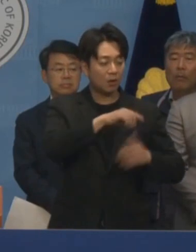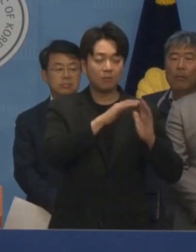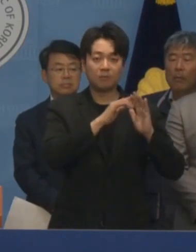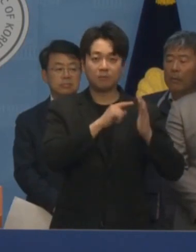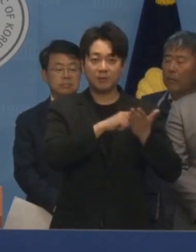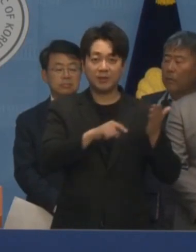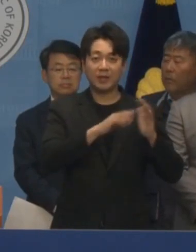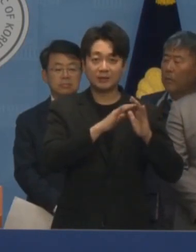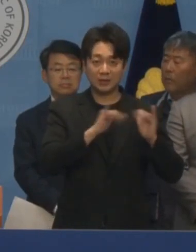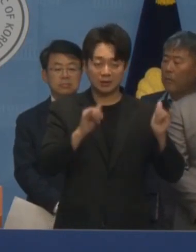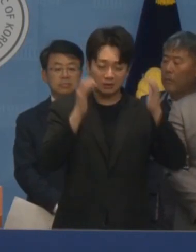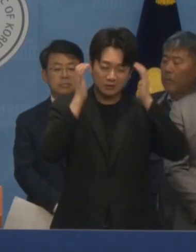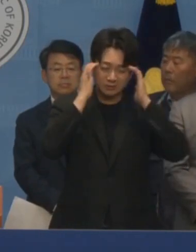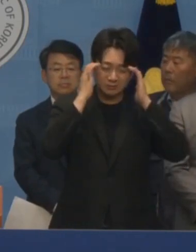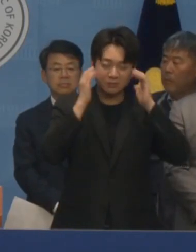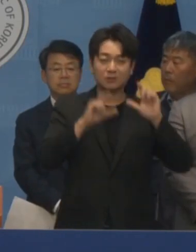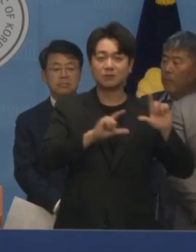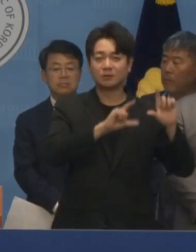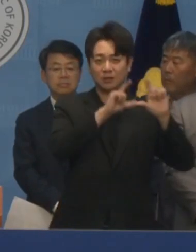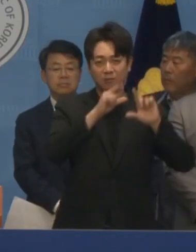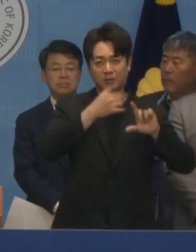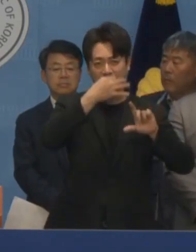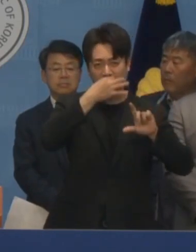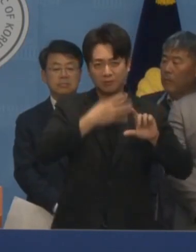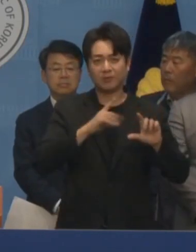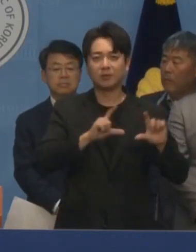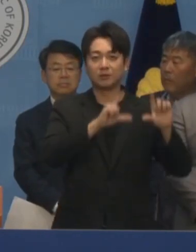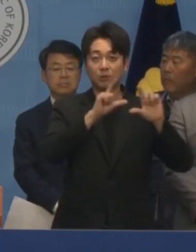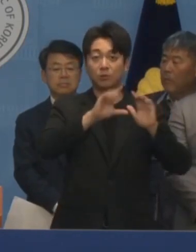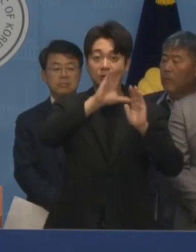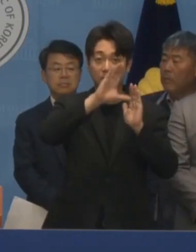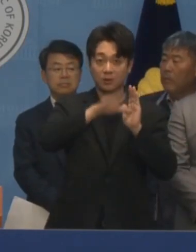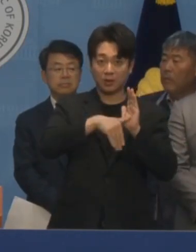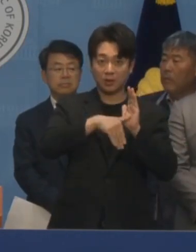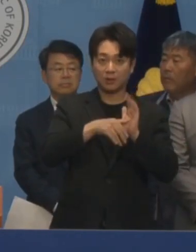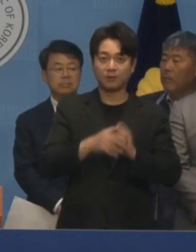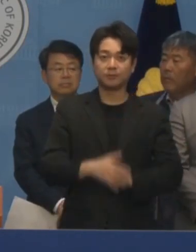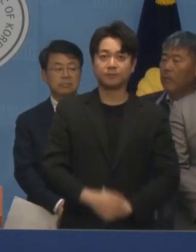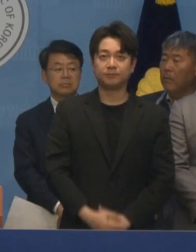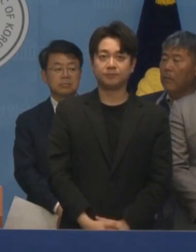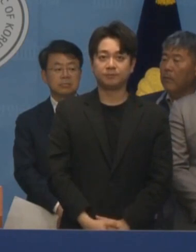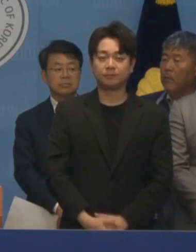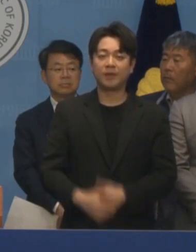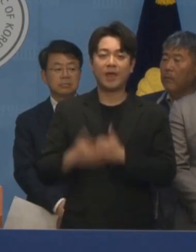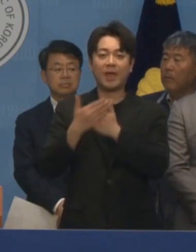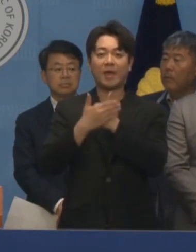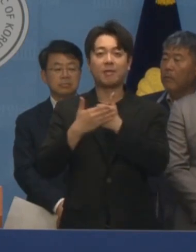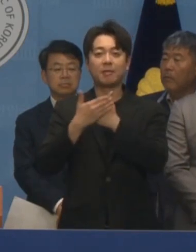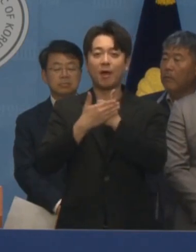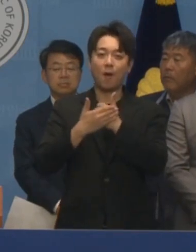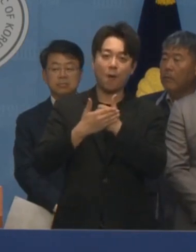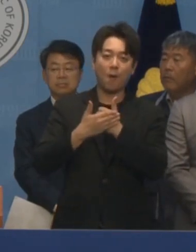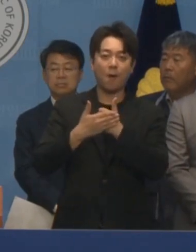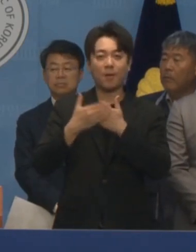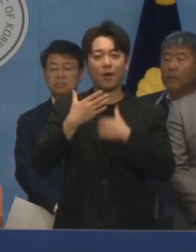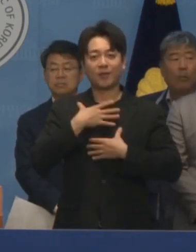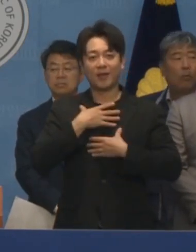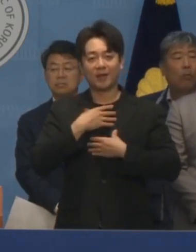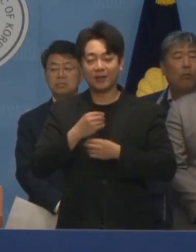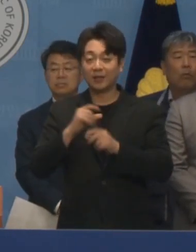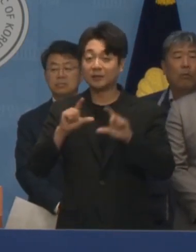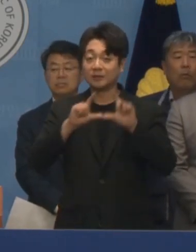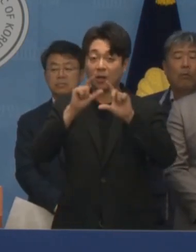생지옥 속에서 피눈물을 흘리며 살고 있는데 온갖 혜택이란 혜택은 다 누리고